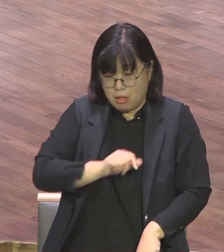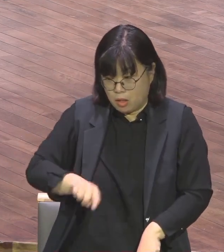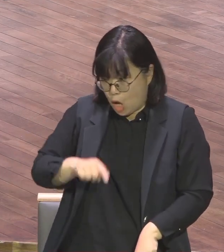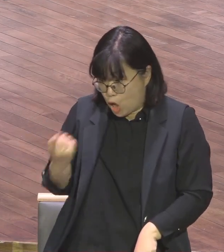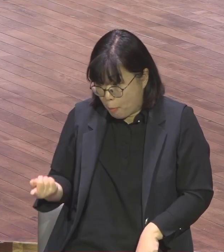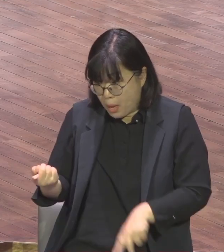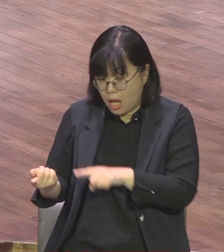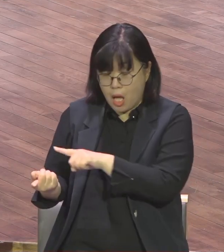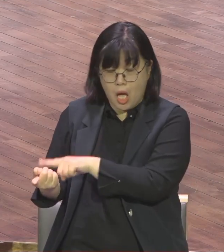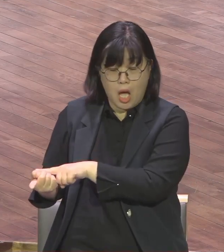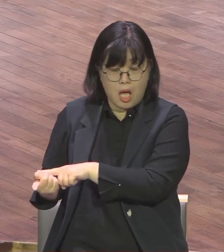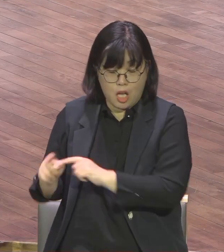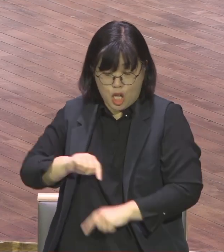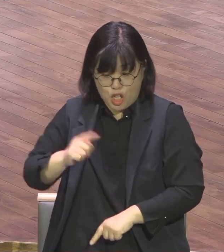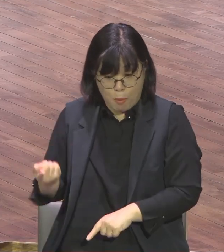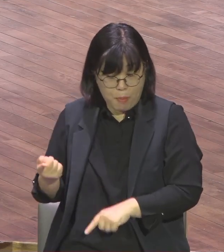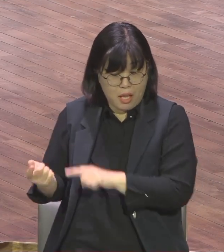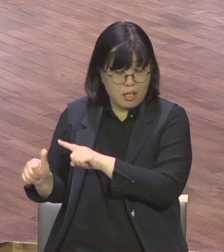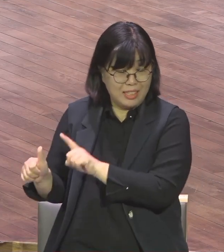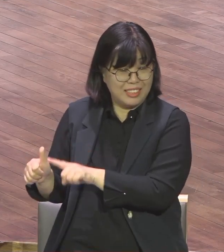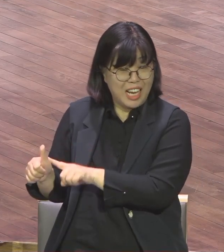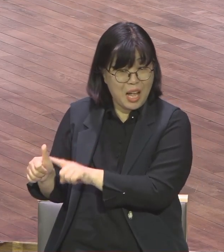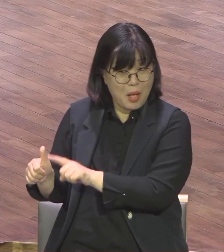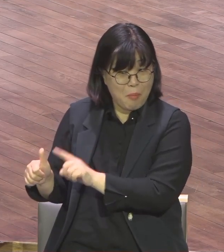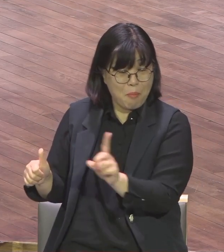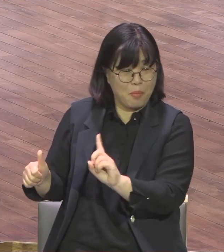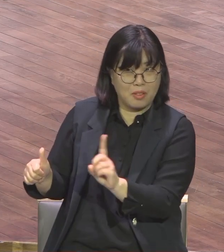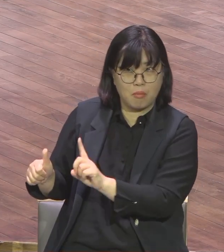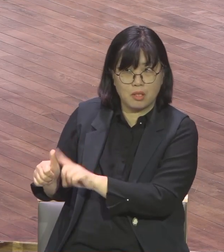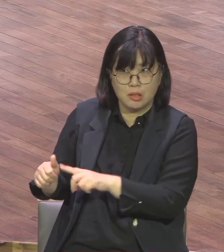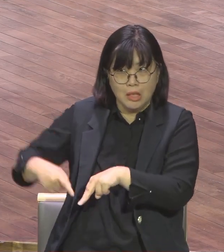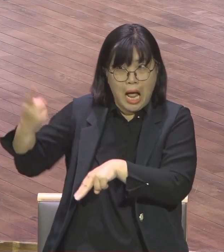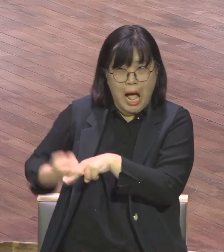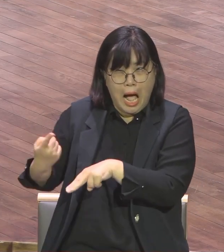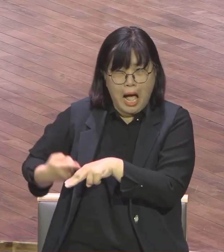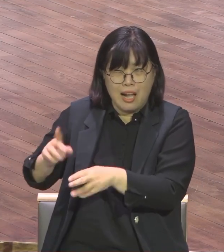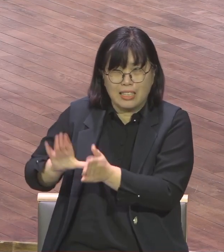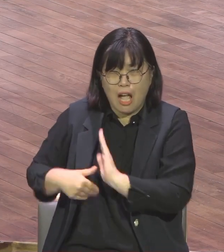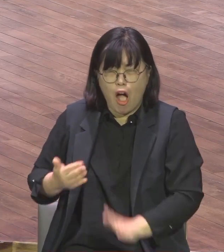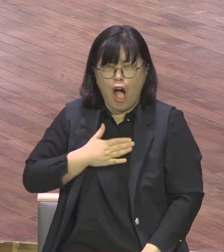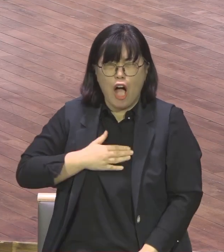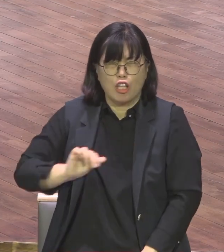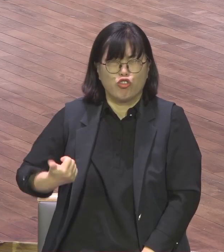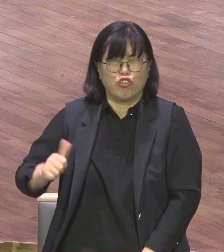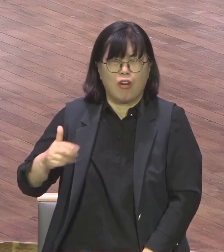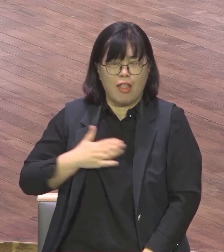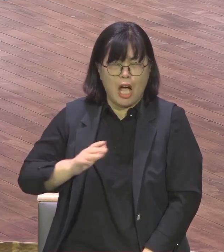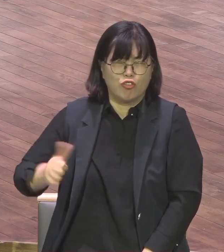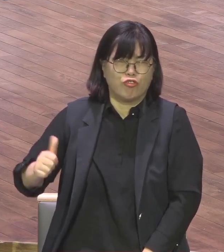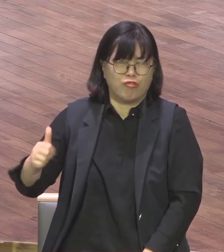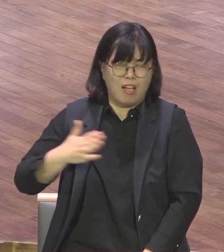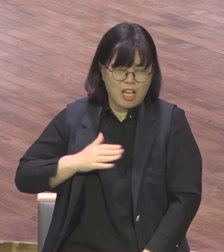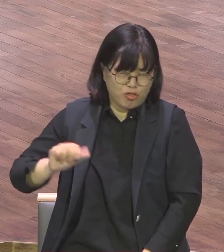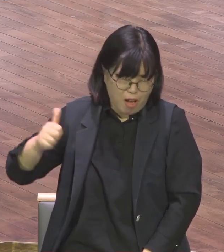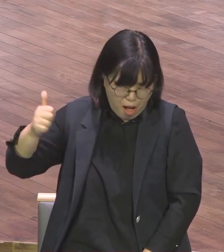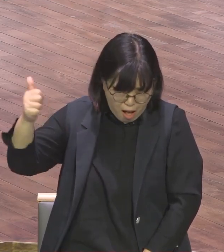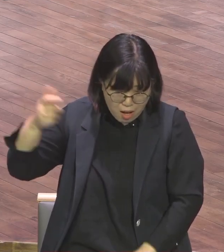줄 알았어요. 개그인 줄 알았더니 그게 사실이더라고. 야 나 충격과 그때는 제대할 때까지 그분은 우메 나주고요.